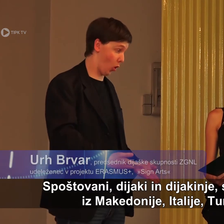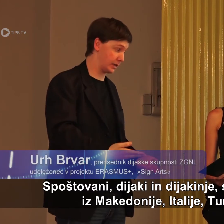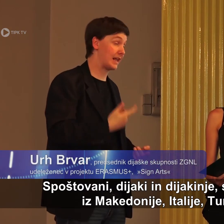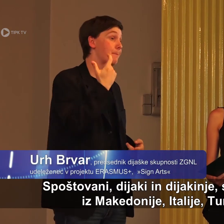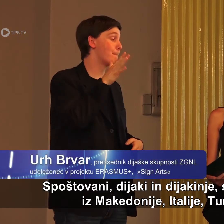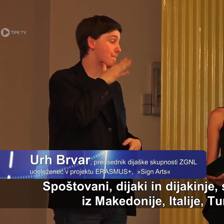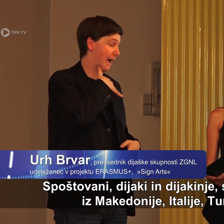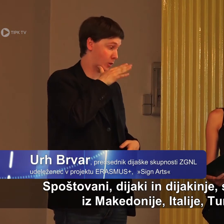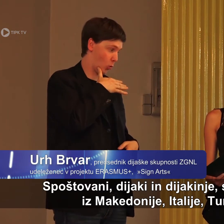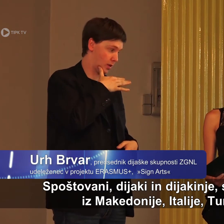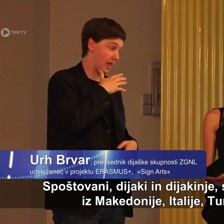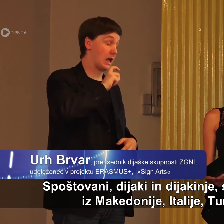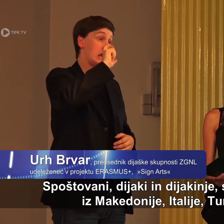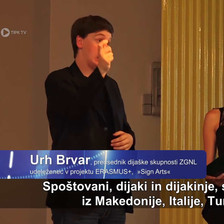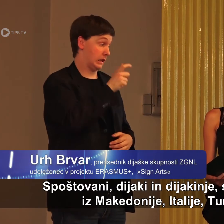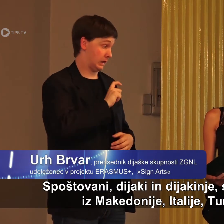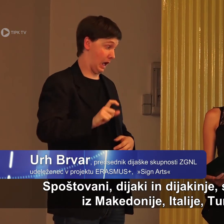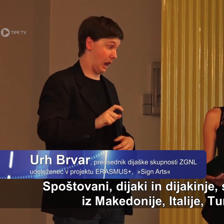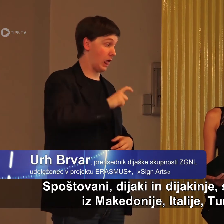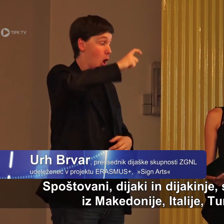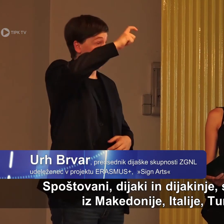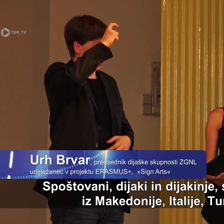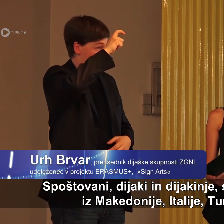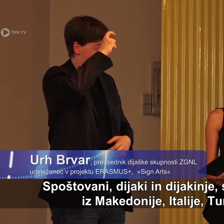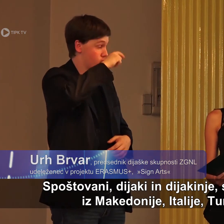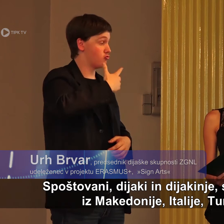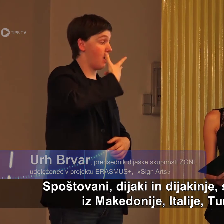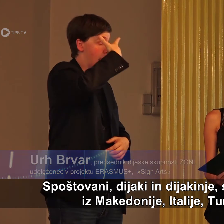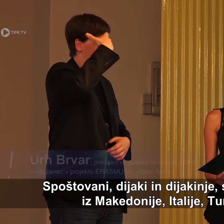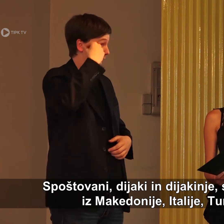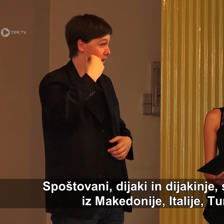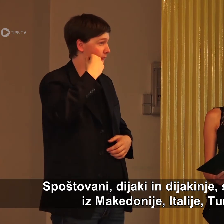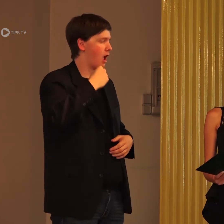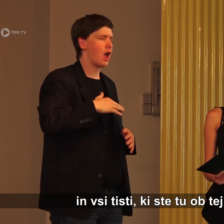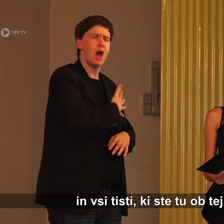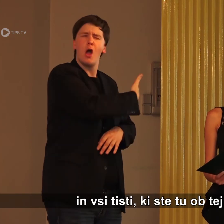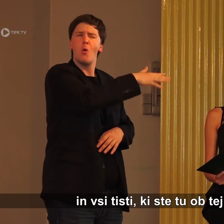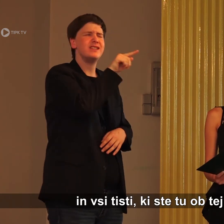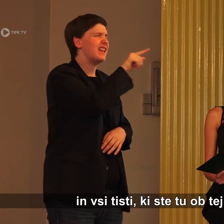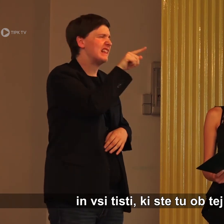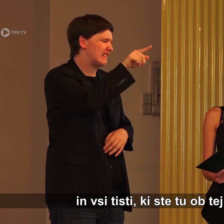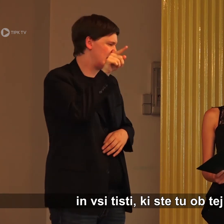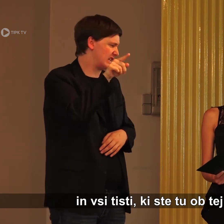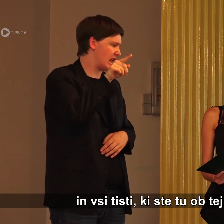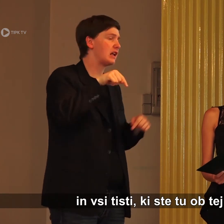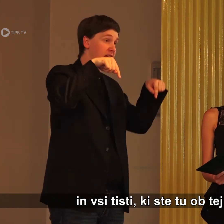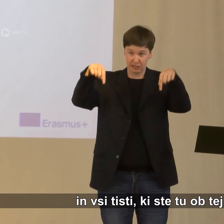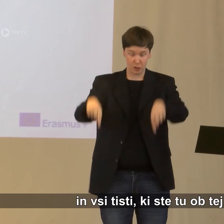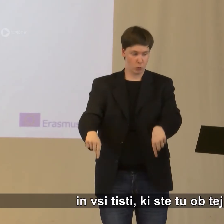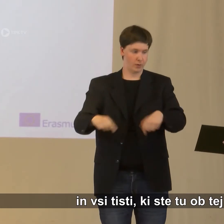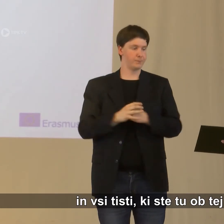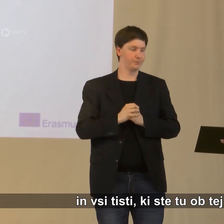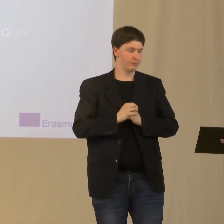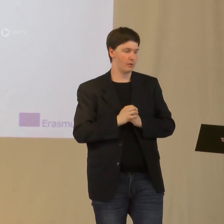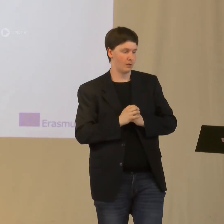spoštovani gosti iz Makedonije, Italije, Turčije, Litve in vsi tisti, ki ste